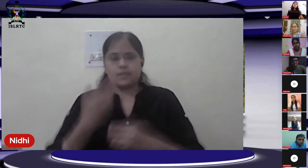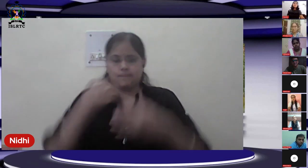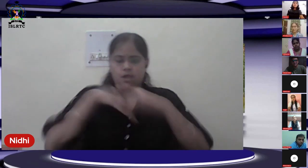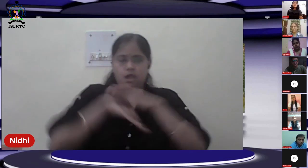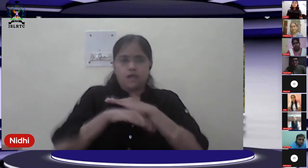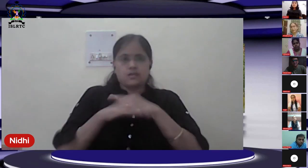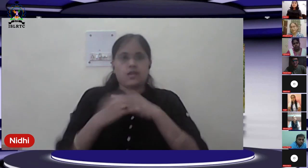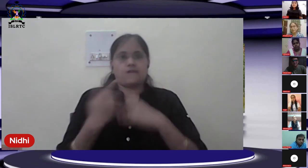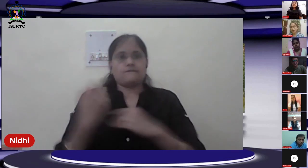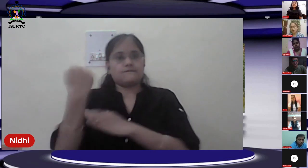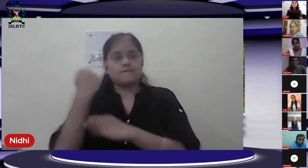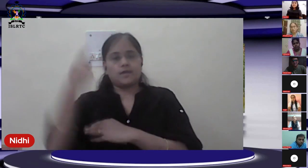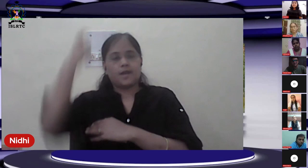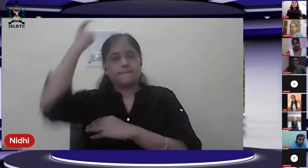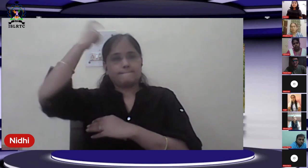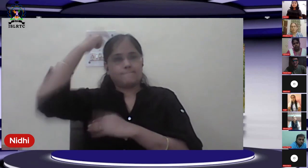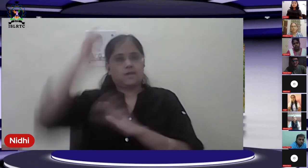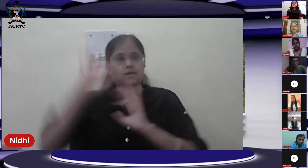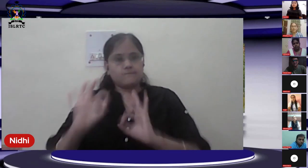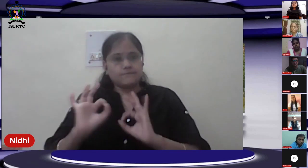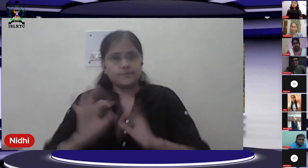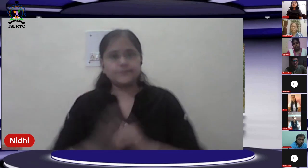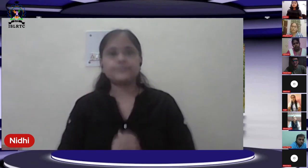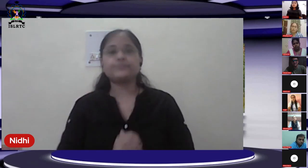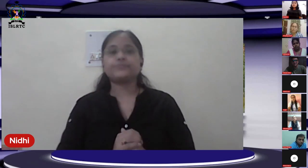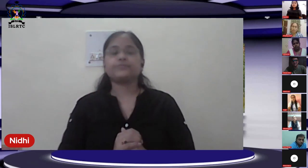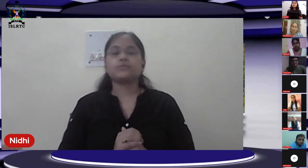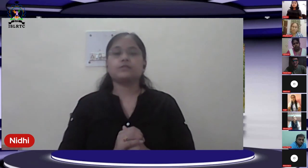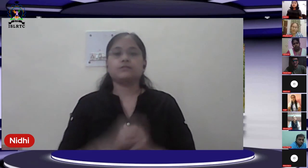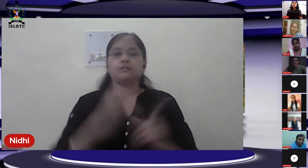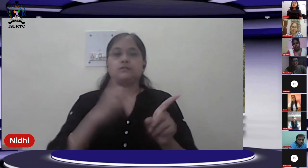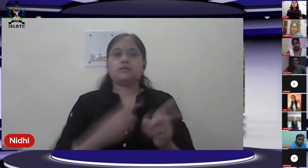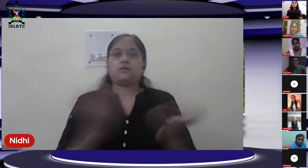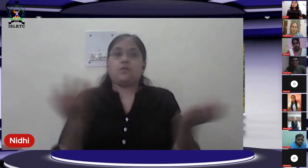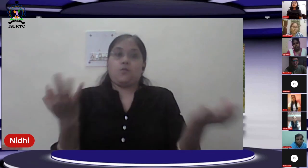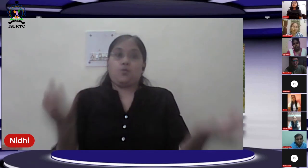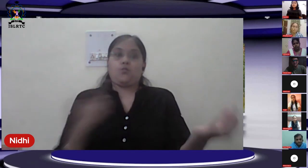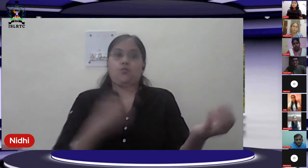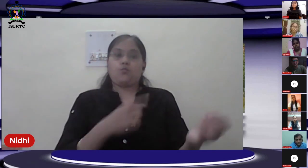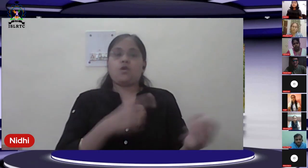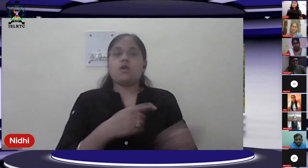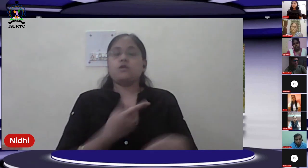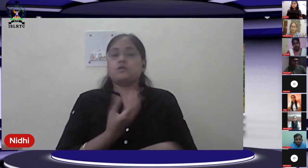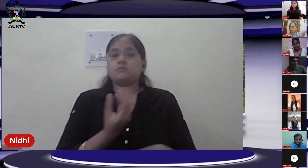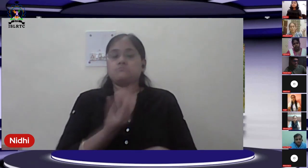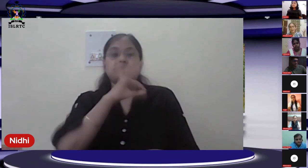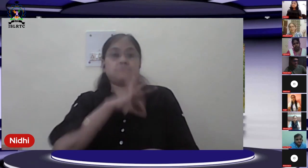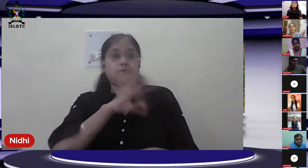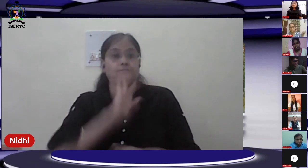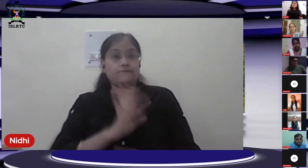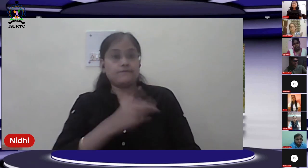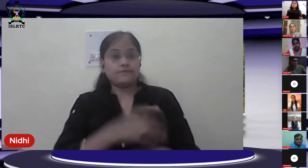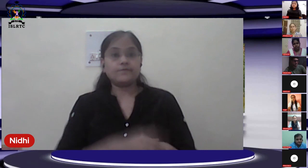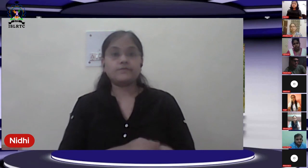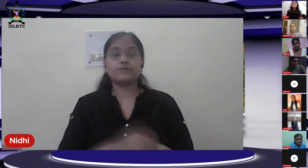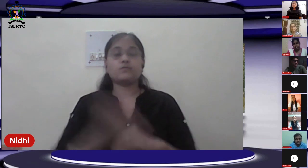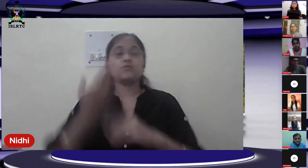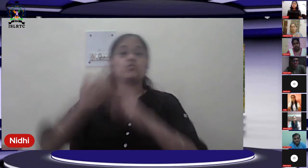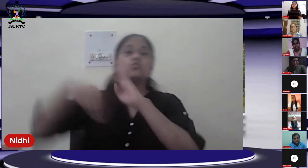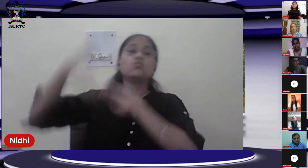मेंटली फिट रहें। और तो उसके लिए योग सच में बहुत बेनिफिशियल है। और सोचिए जब जो पहले जो उसके जो योग करने